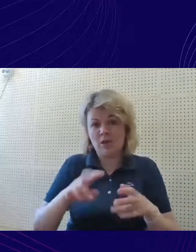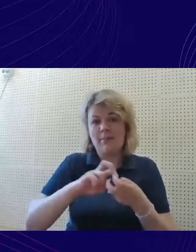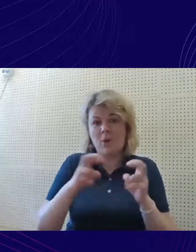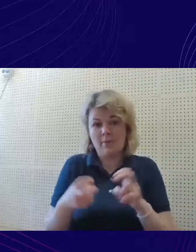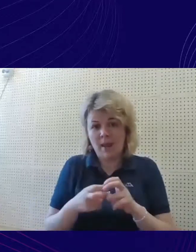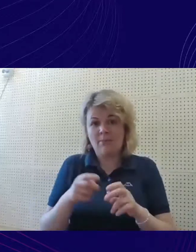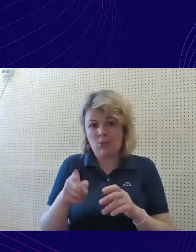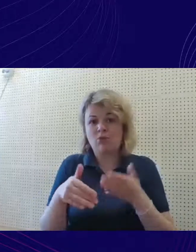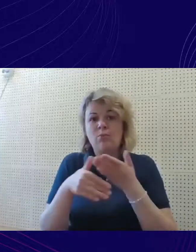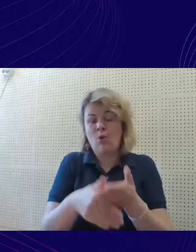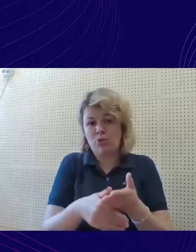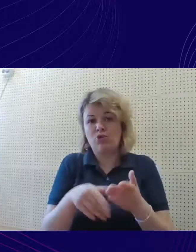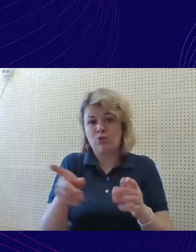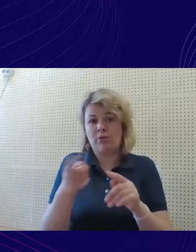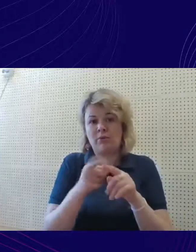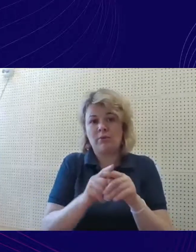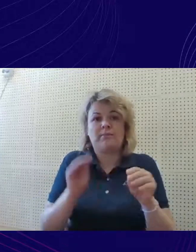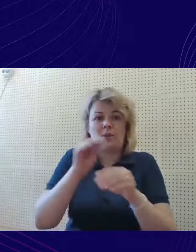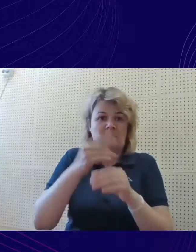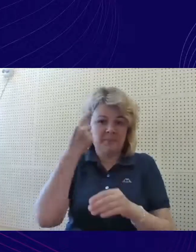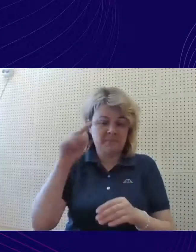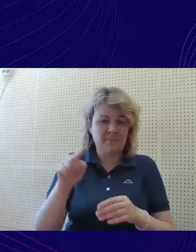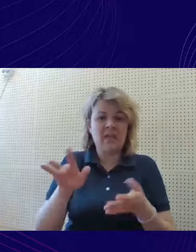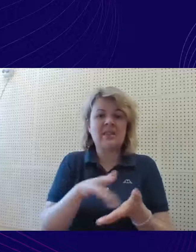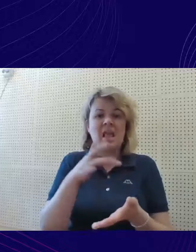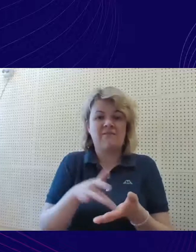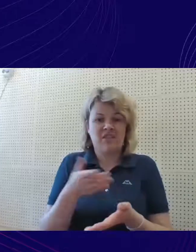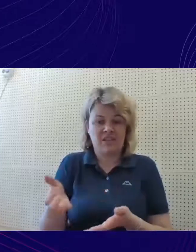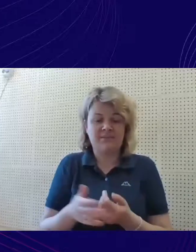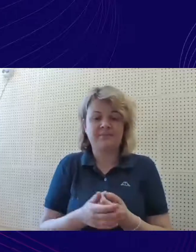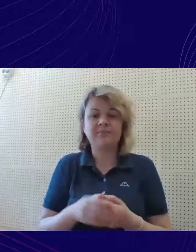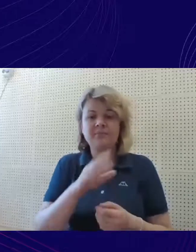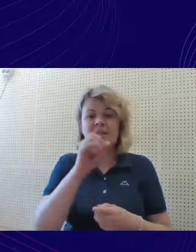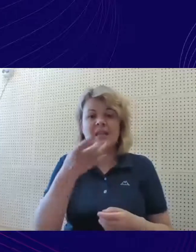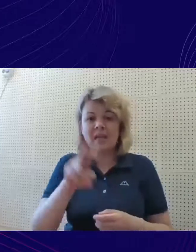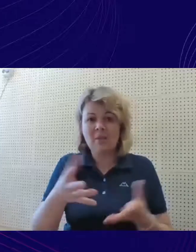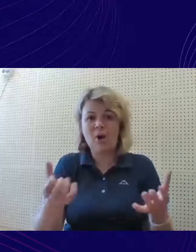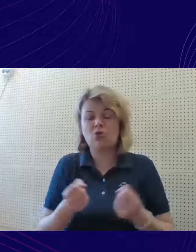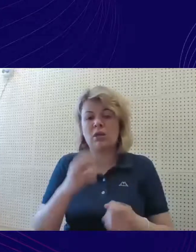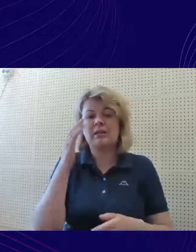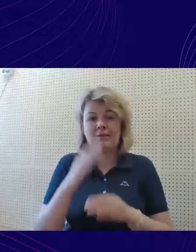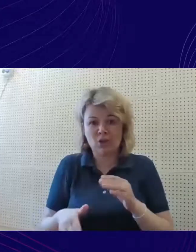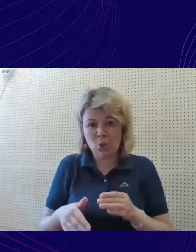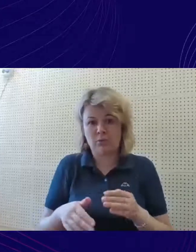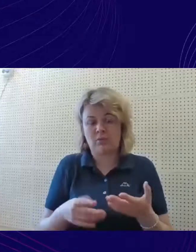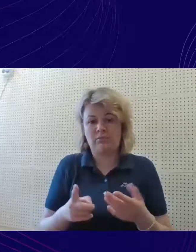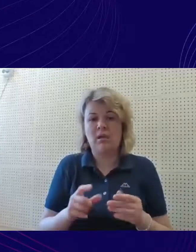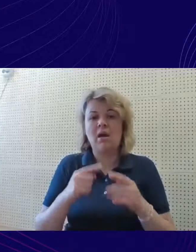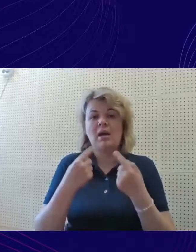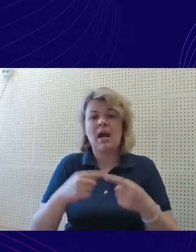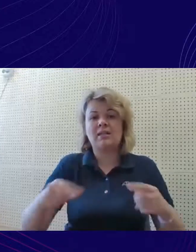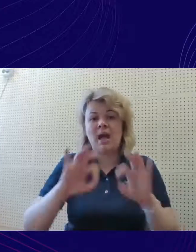получили некую завершенность, некую ритмическую состоятельность, и сериал